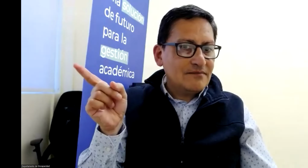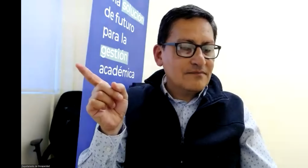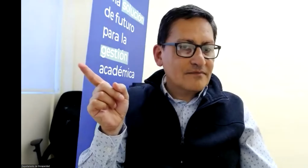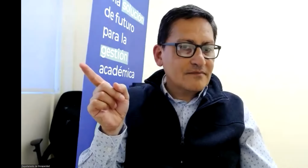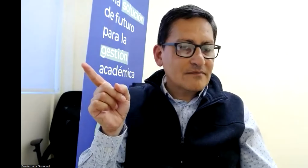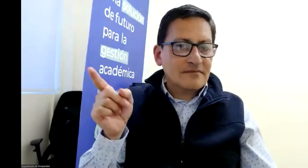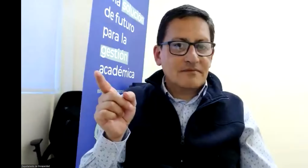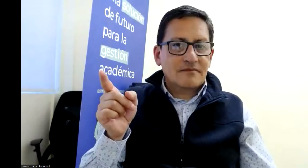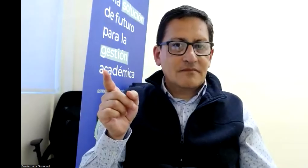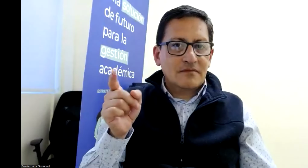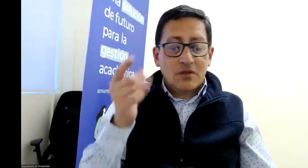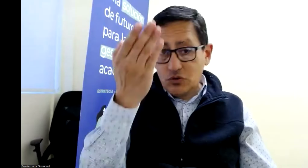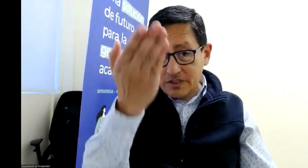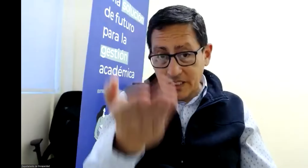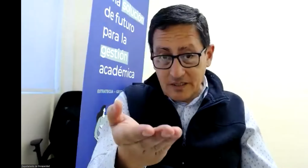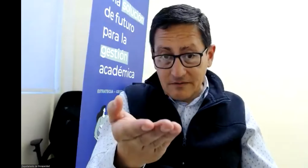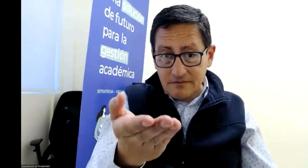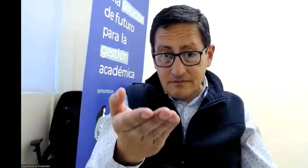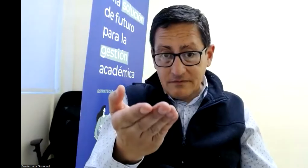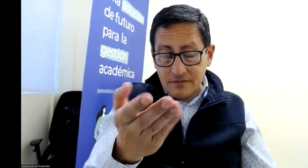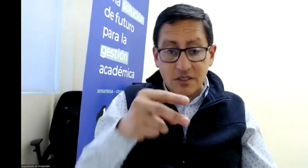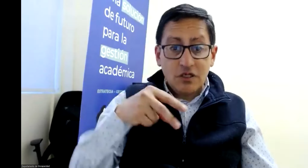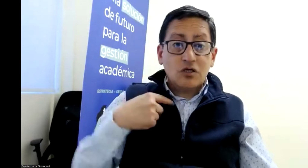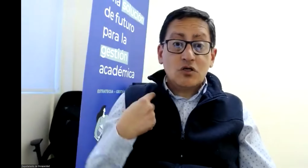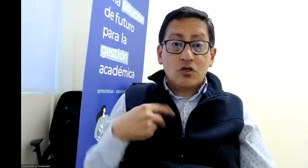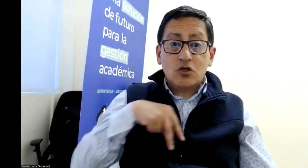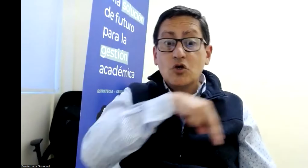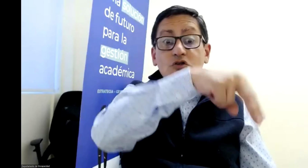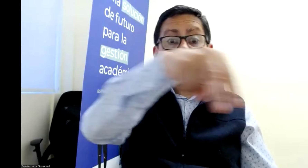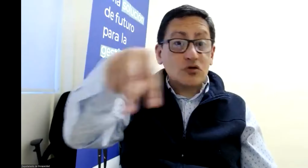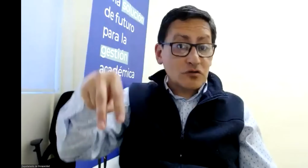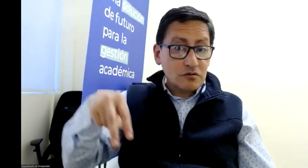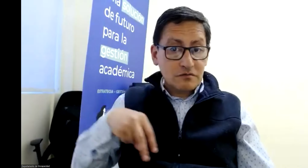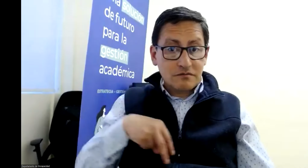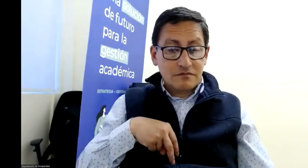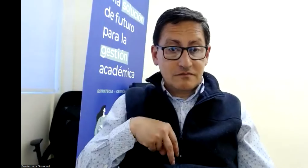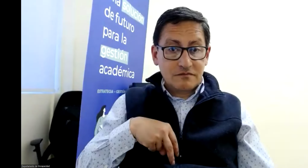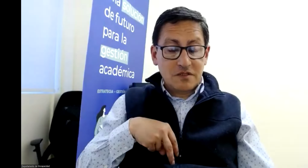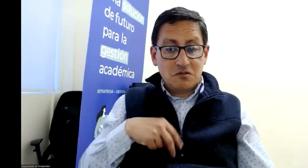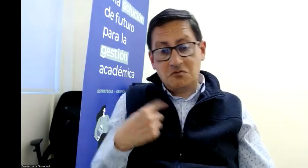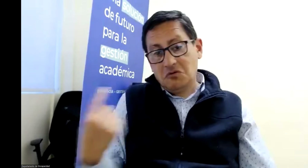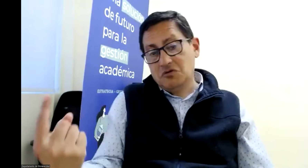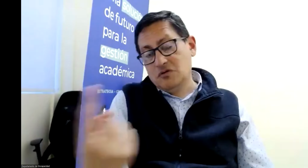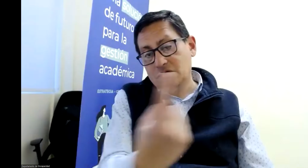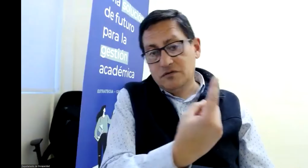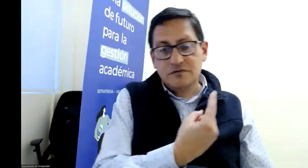usted nosotros ¿cierto? o nosotros